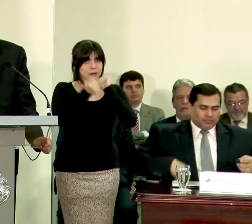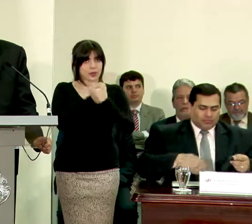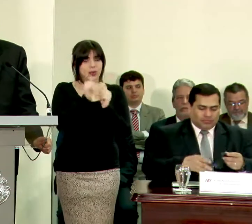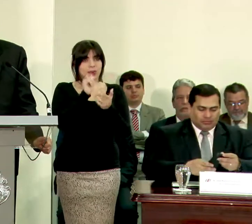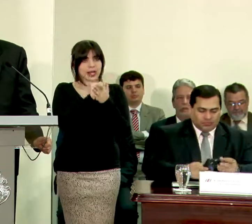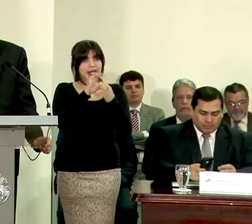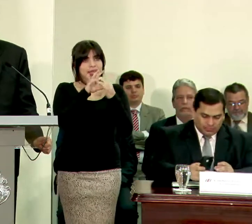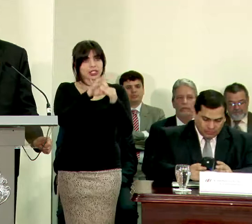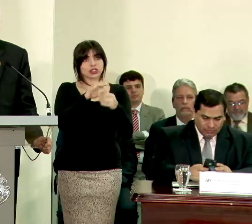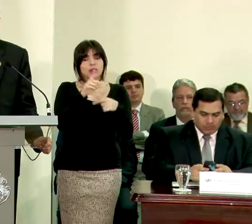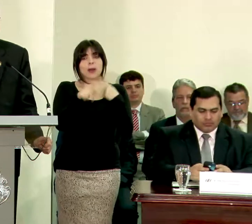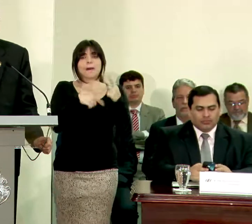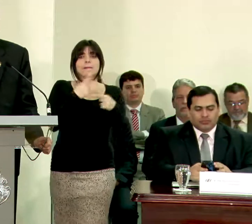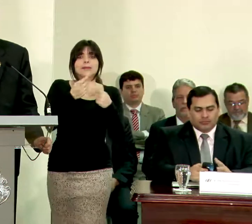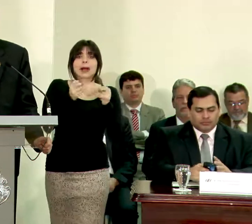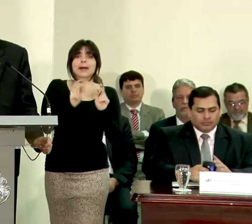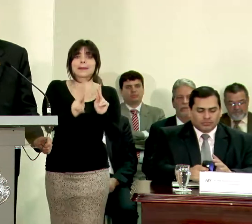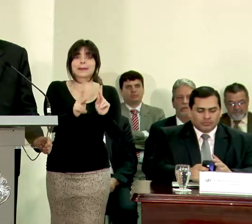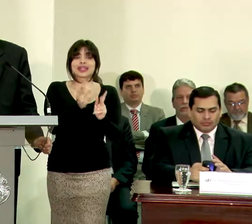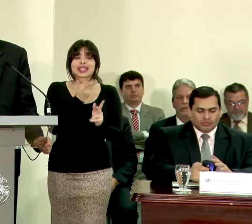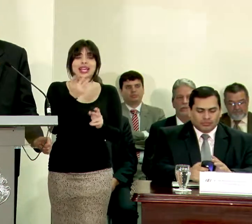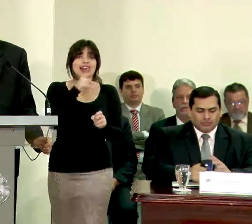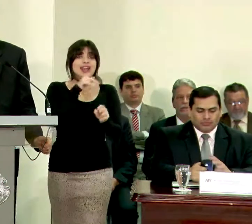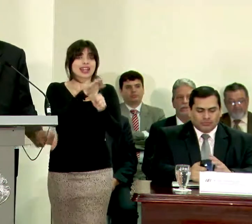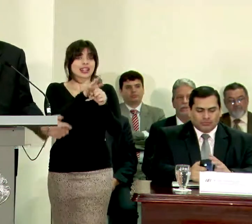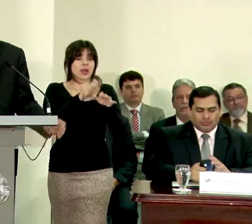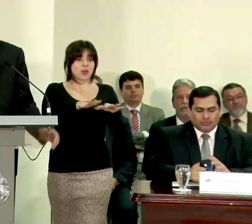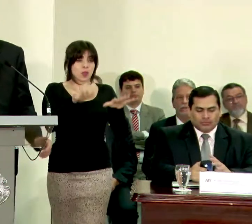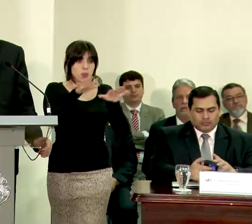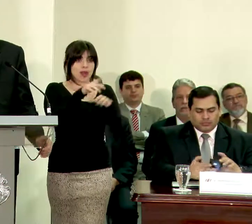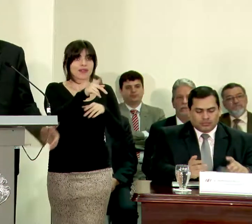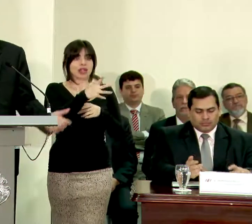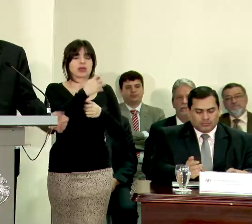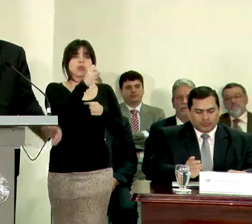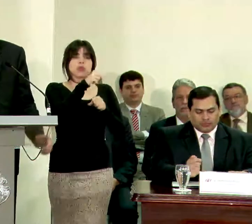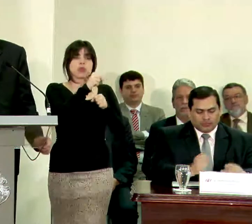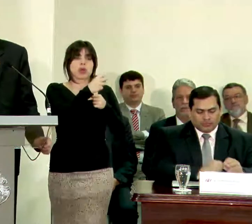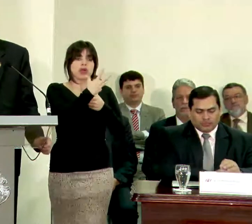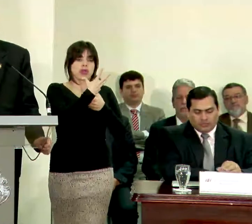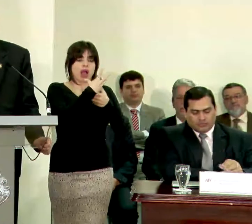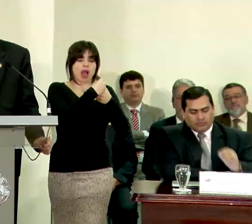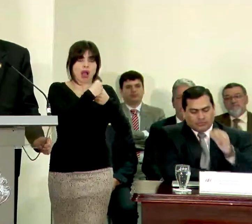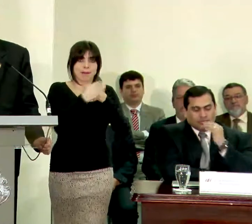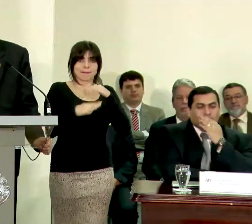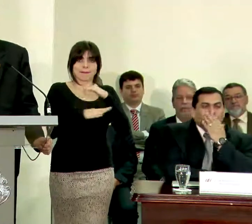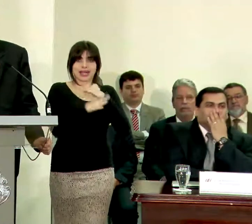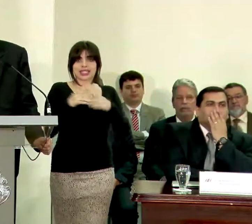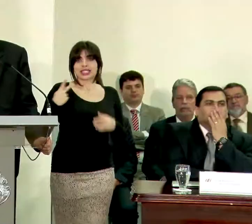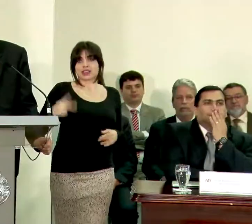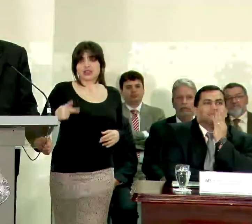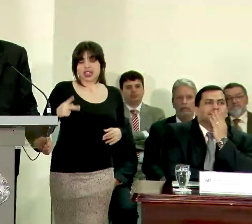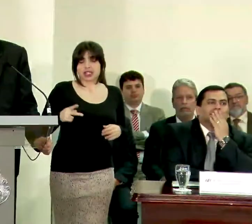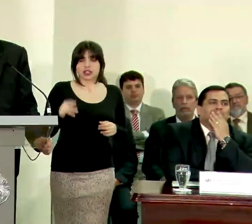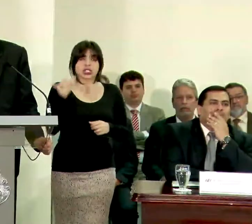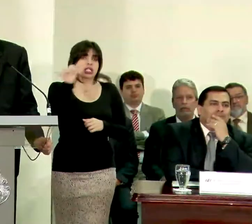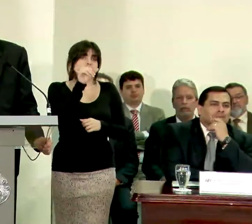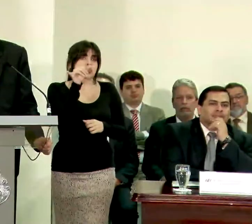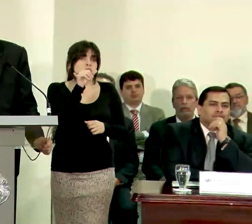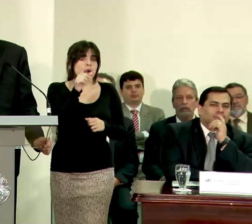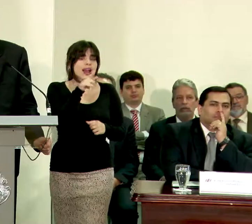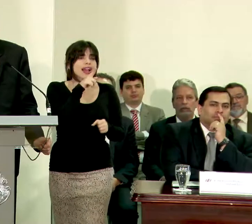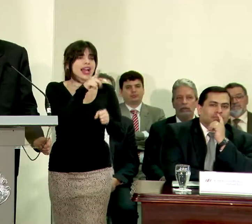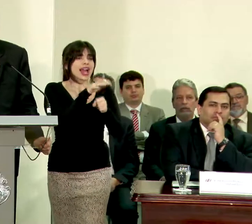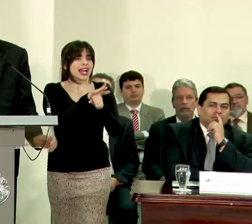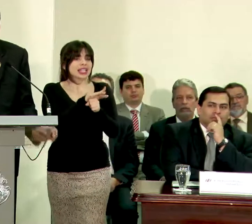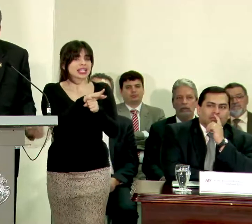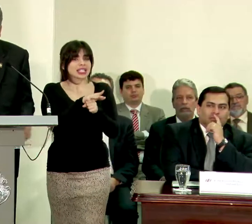este sentido que van a permitir que las garantías mobiliarias sean un amortiguador de riesgos igual a lo que son las